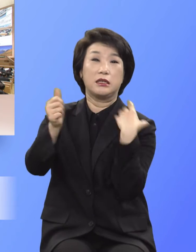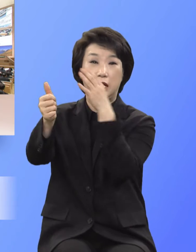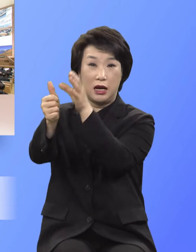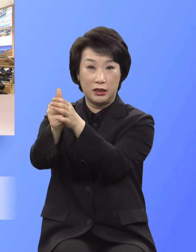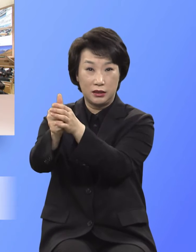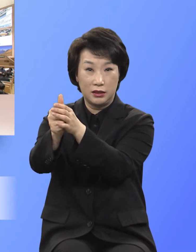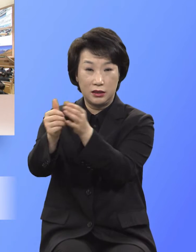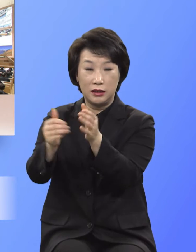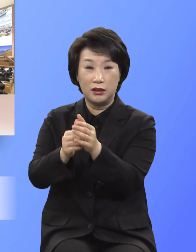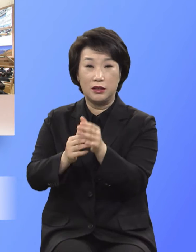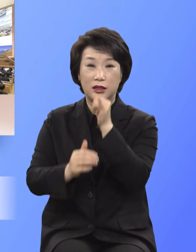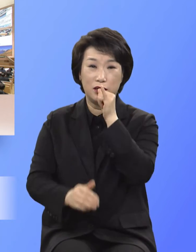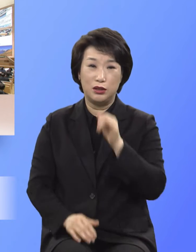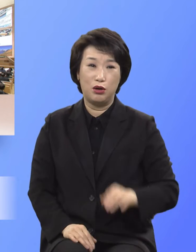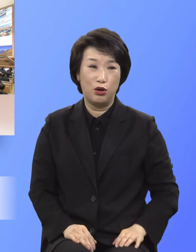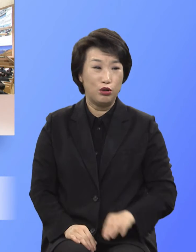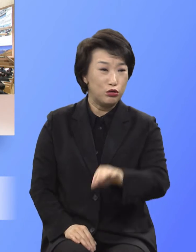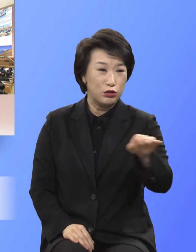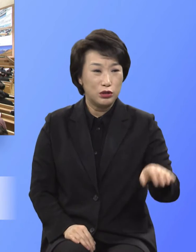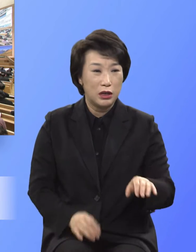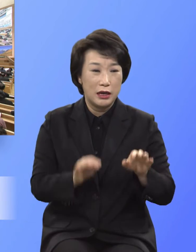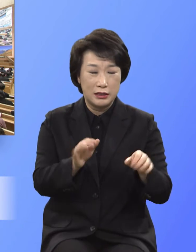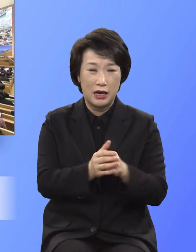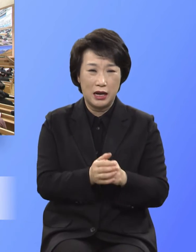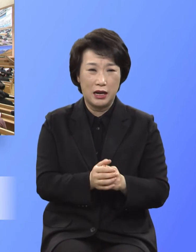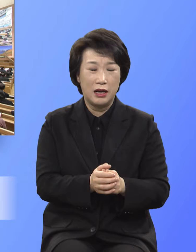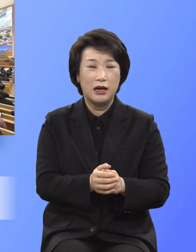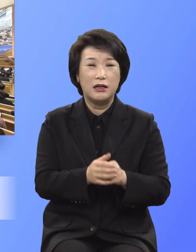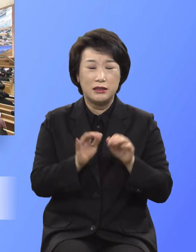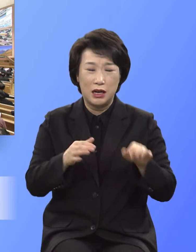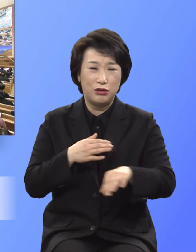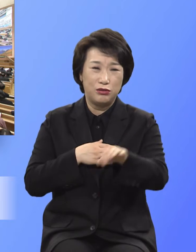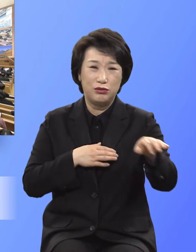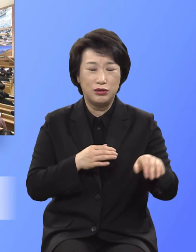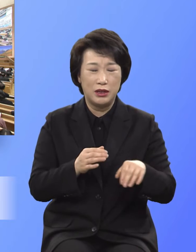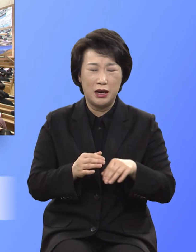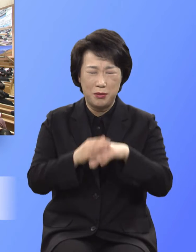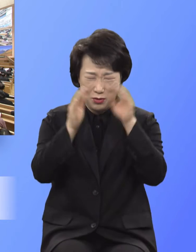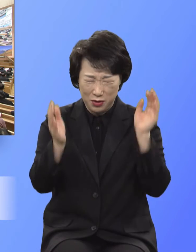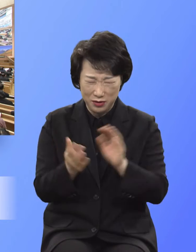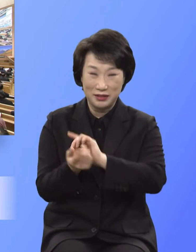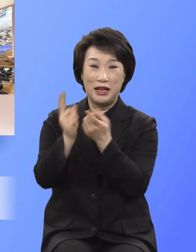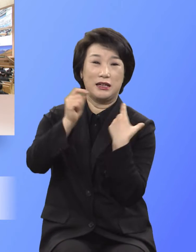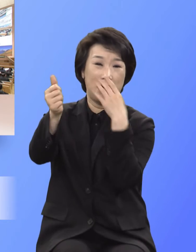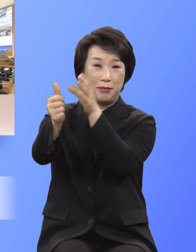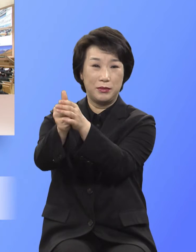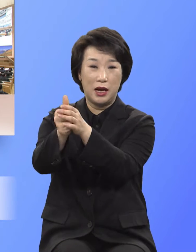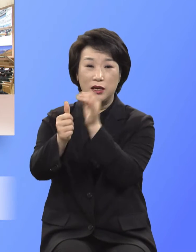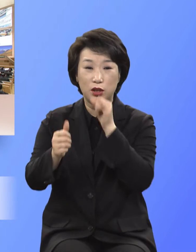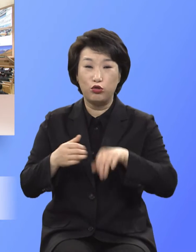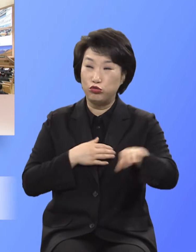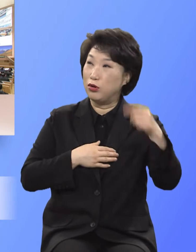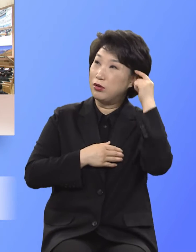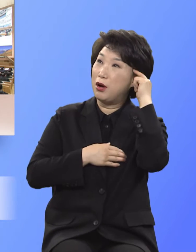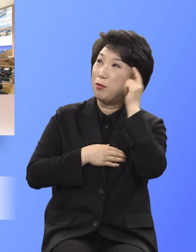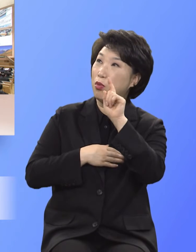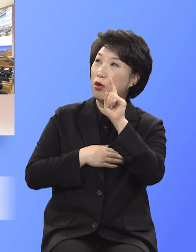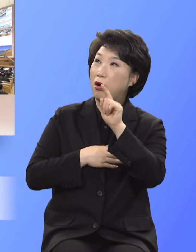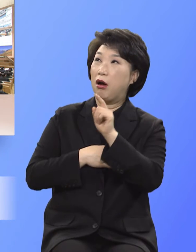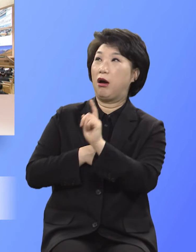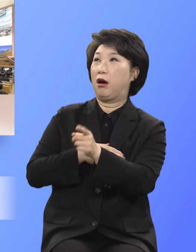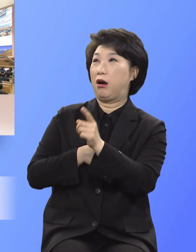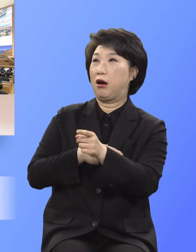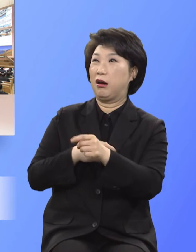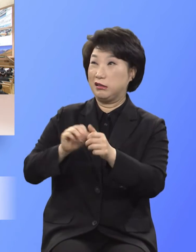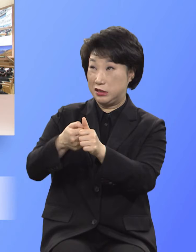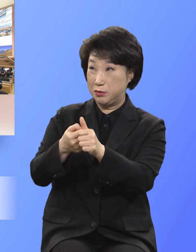지고 우리가 질고 때문에 슬퍼해야 할 슬픔을 당하였거늘. 읽어. 우리는 생각하기를